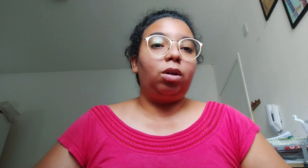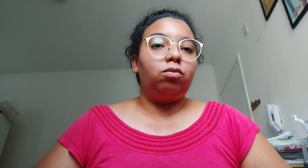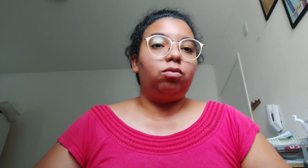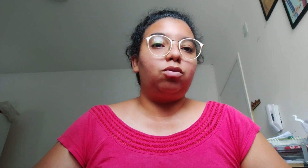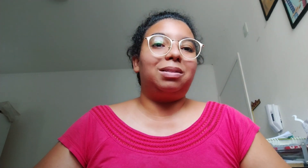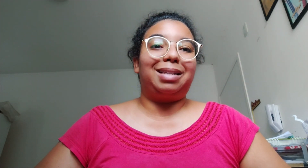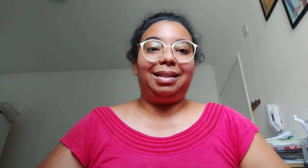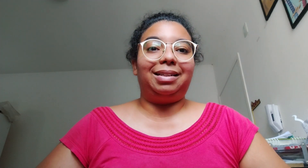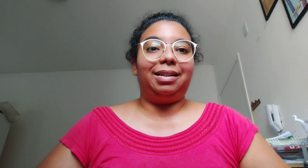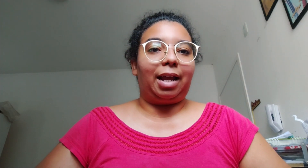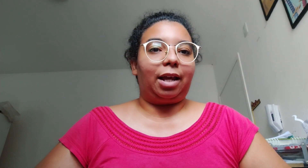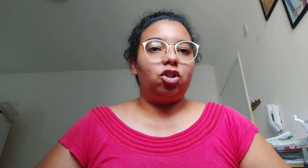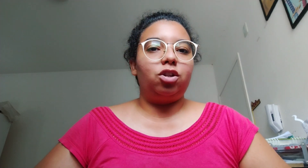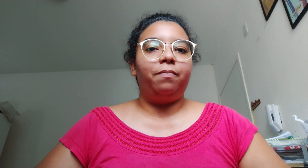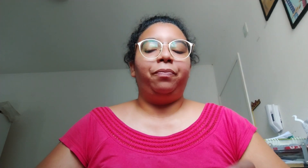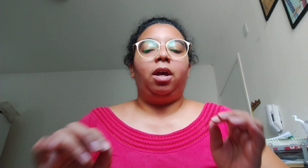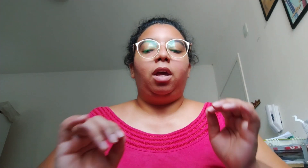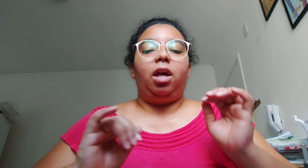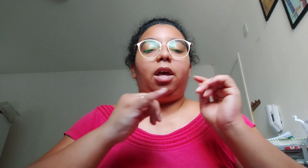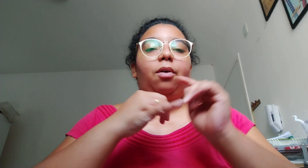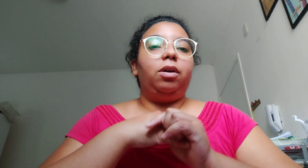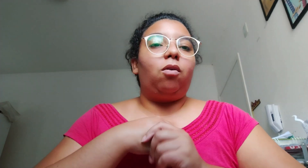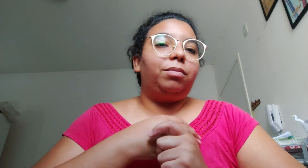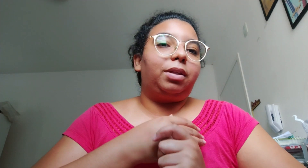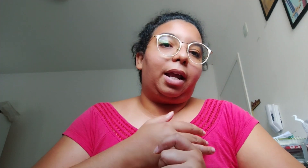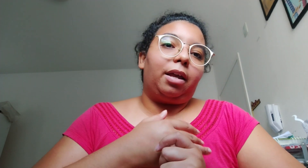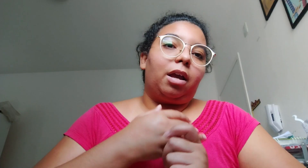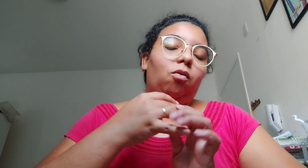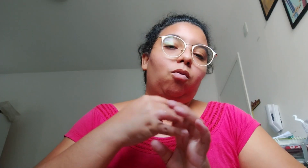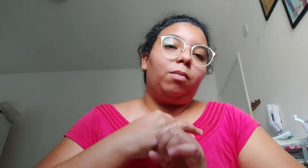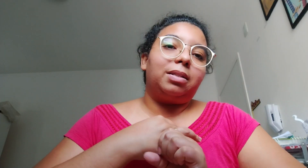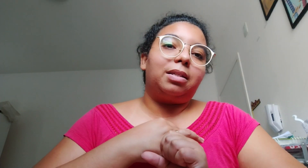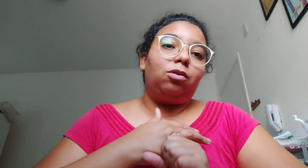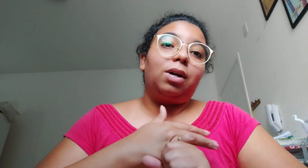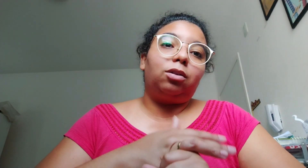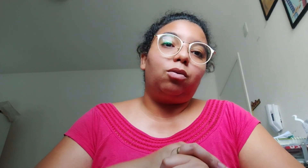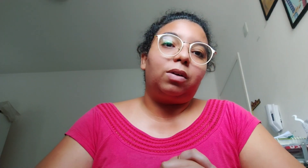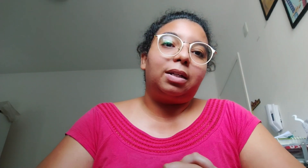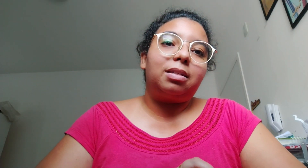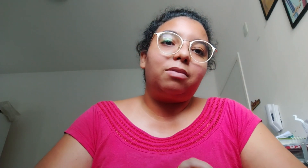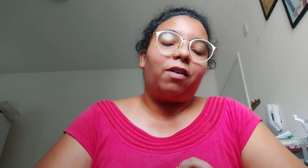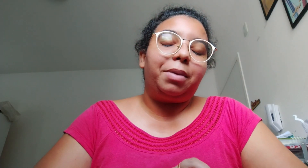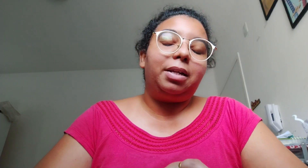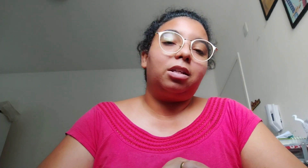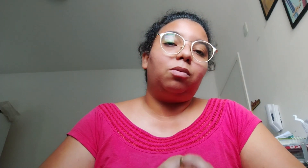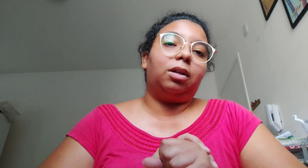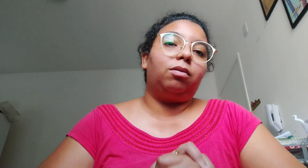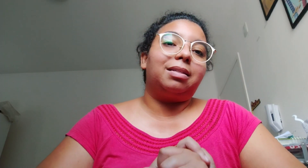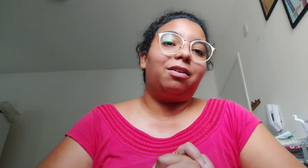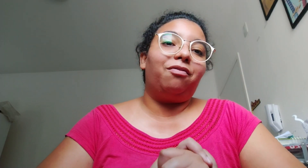conteúdos na internet. Eu encontrei algumas educadoras, famílias educadoras que